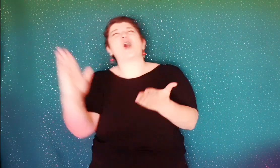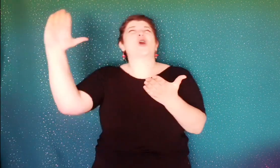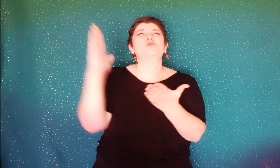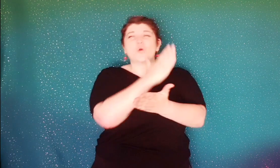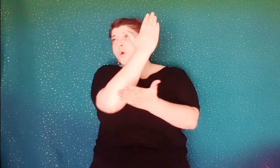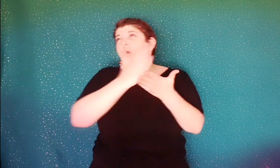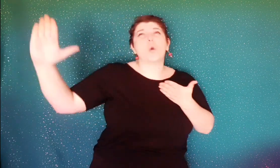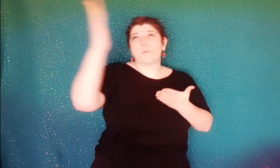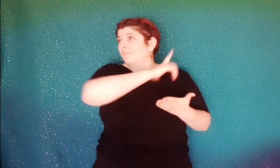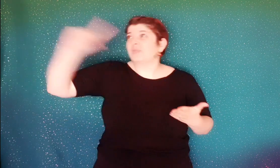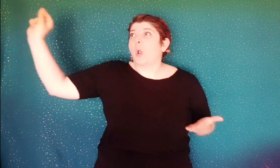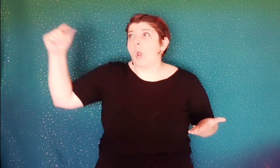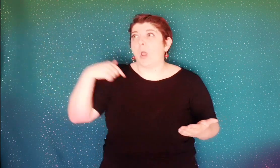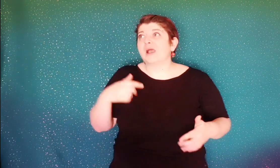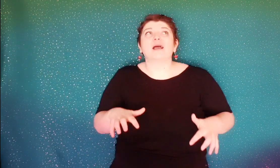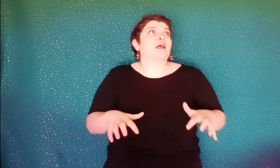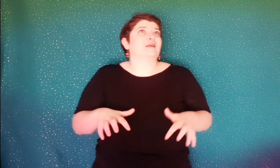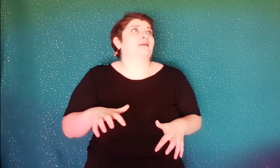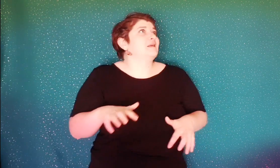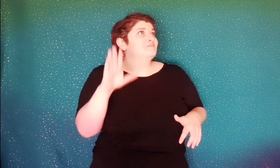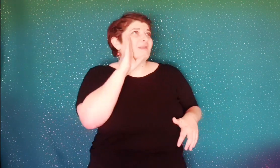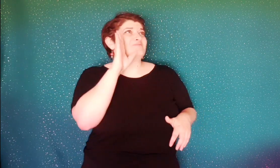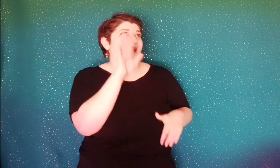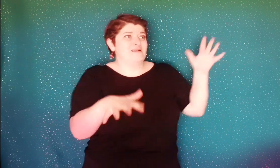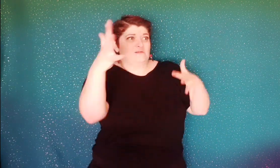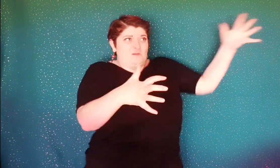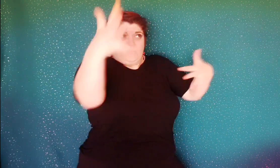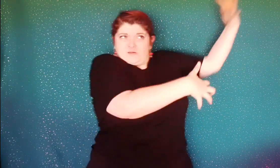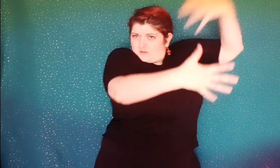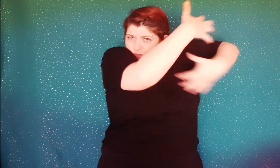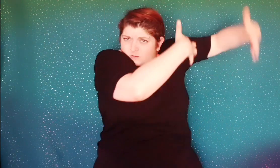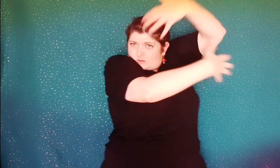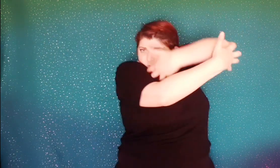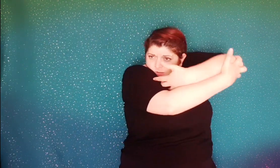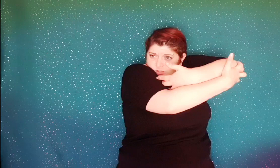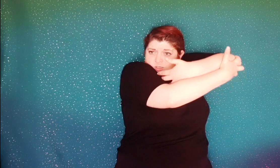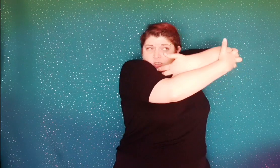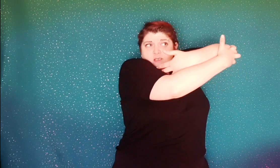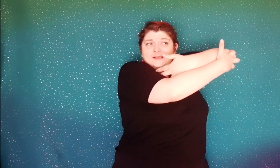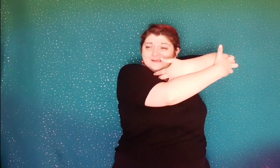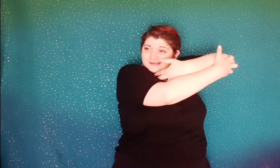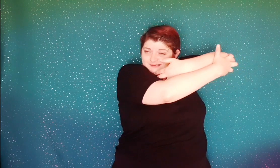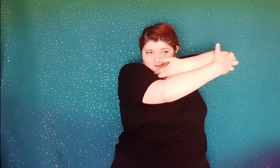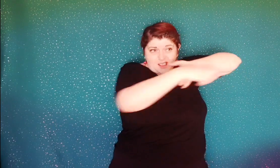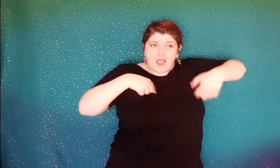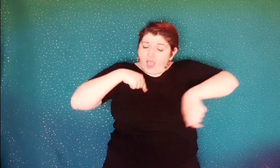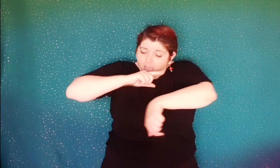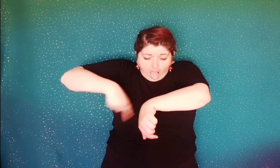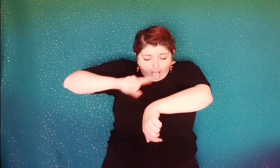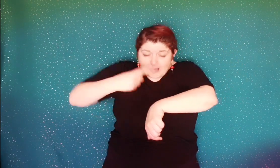J'étais parti à l'aventure, répond Pompon Ours en sautant dans les bras de sa maman comme un vrai petit ours. Je n'ai pas vu le temps